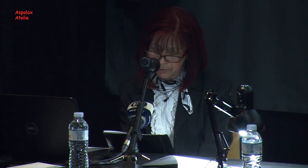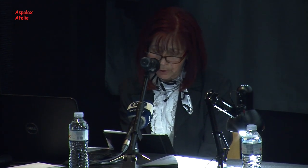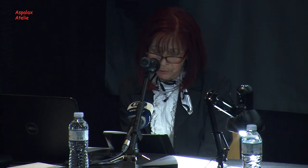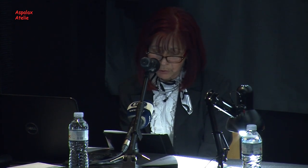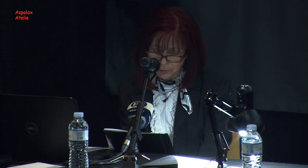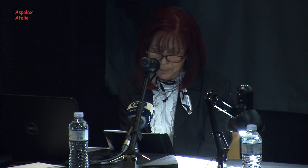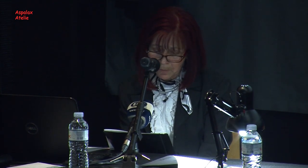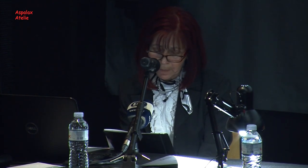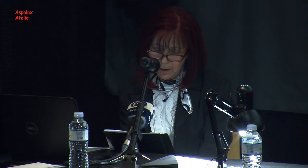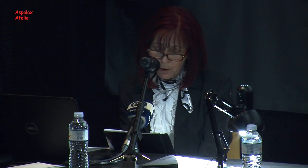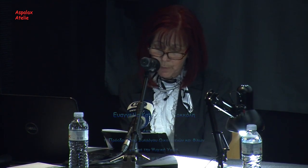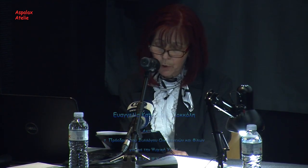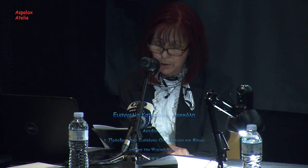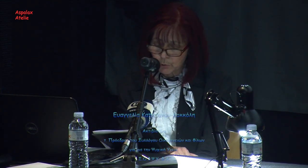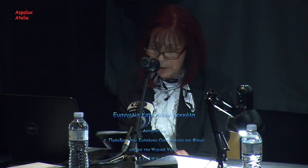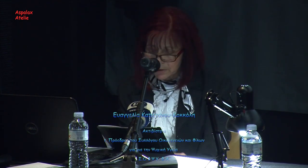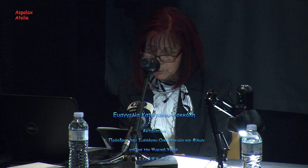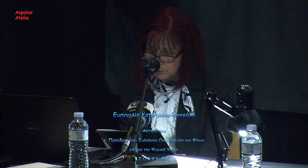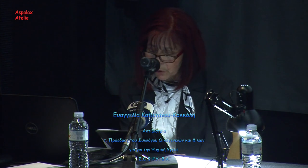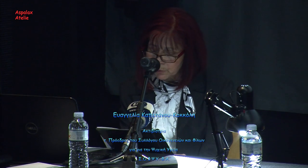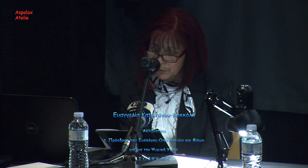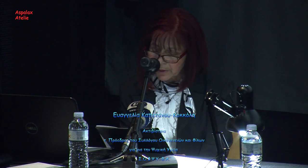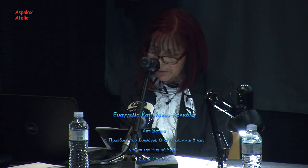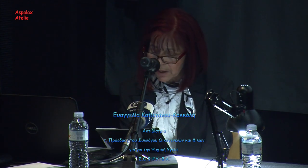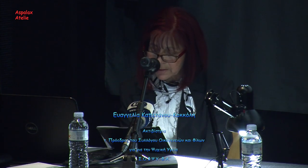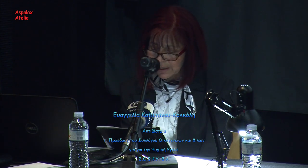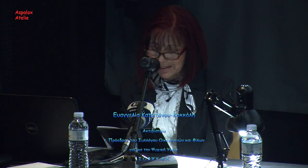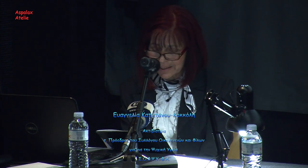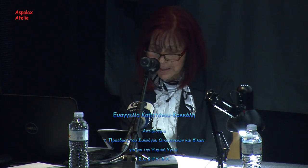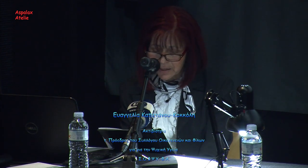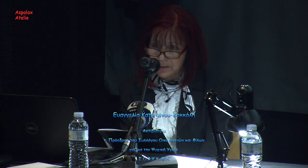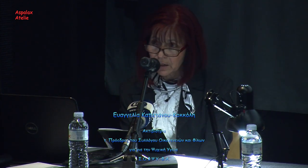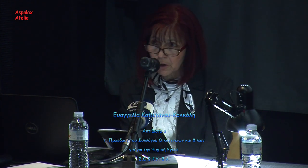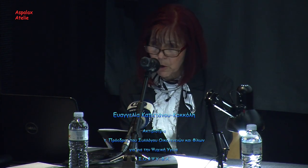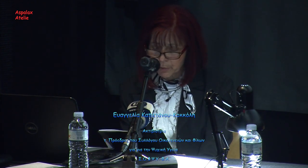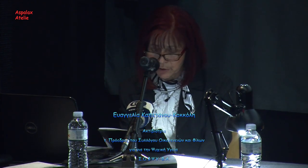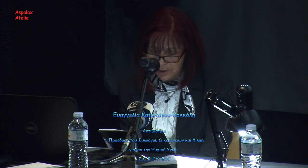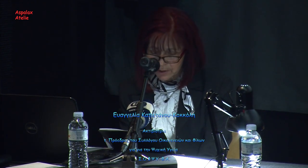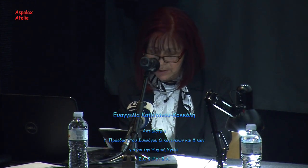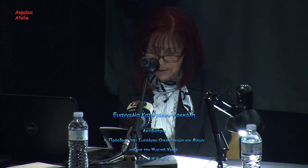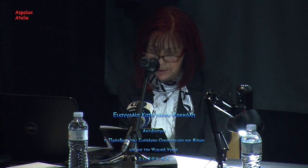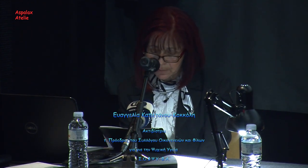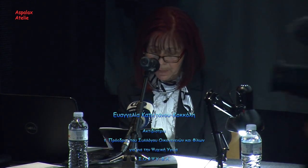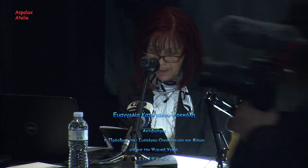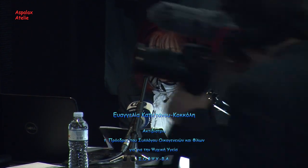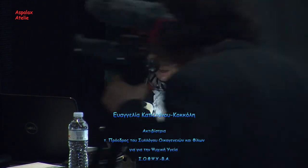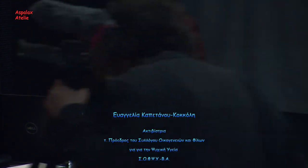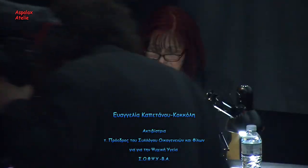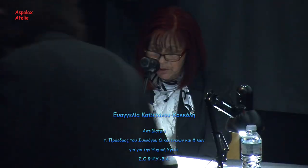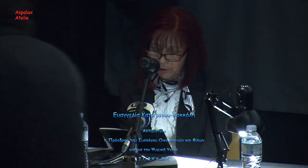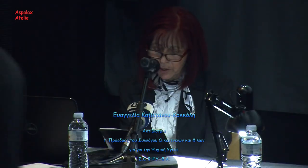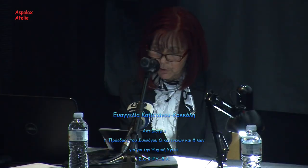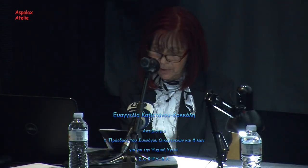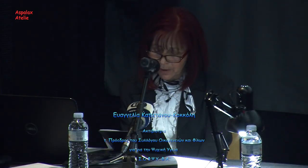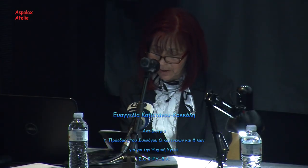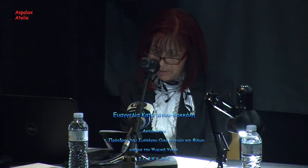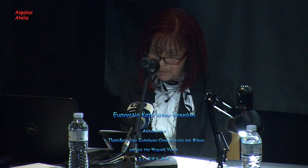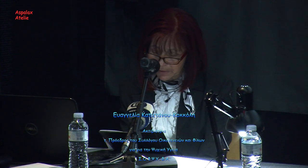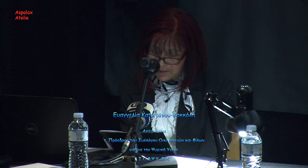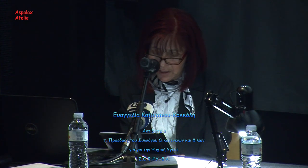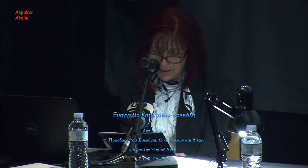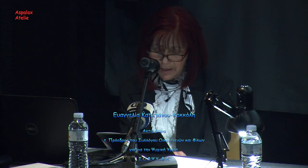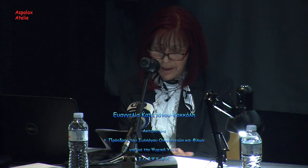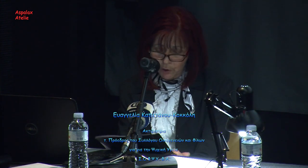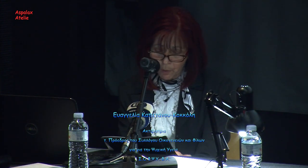των αδελφών τους. Μόνοι τους αναζητούν τρόπους βοήθειας, αλληλεγγύης, αλληλοϋποστήριξης. Οι σύλλογοι έχουν